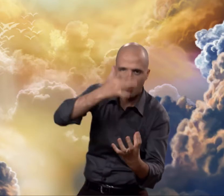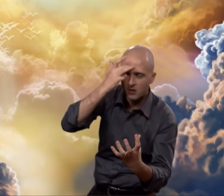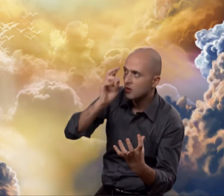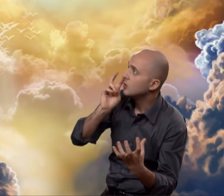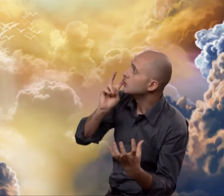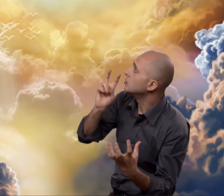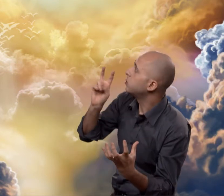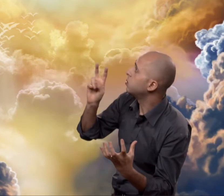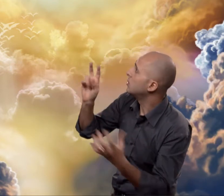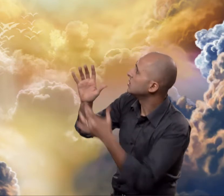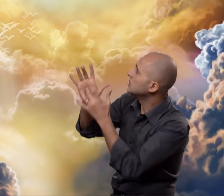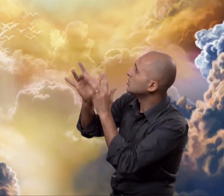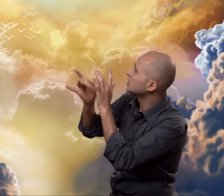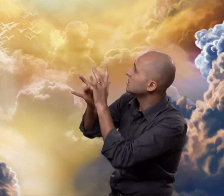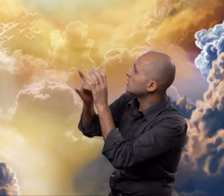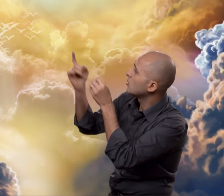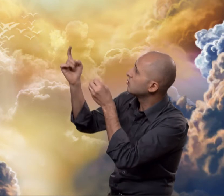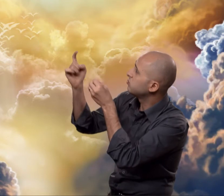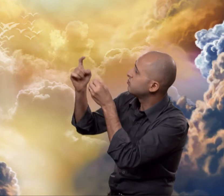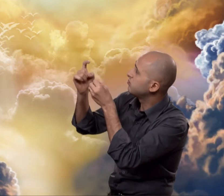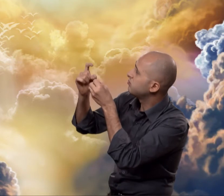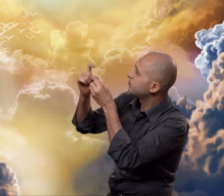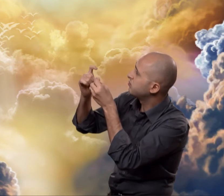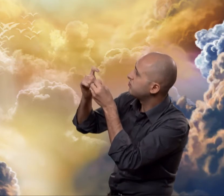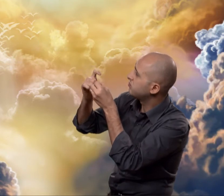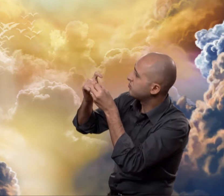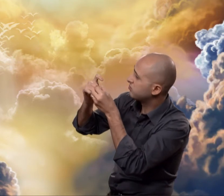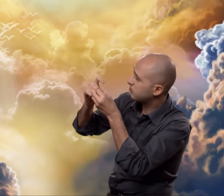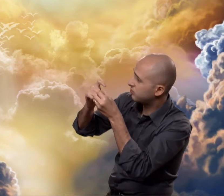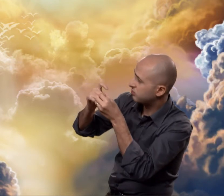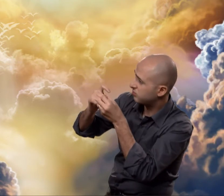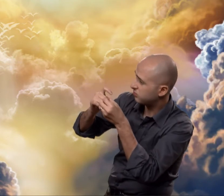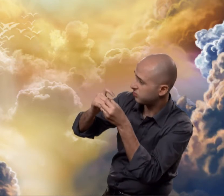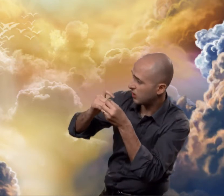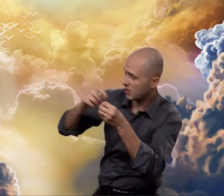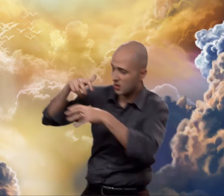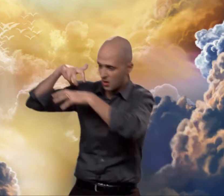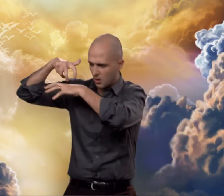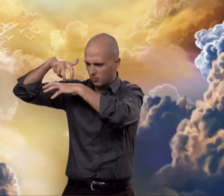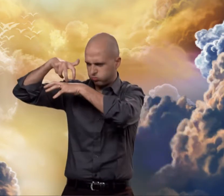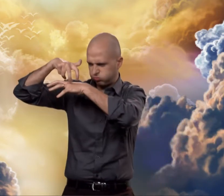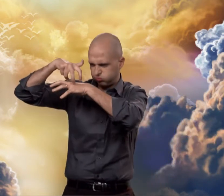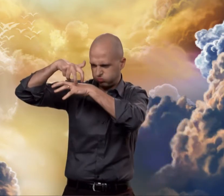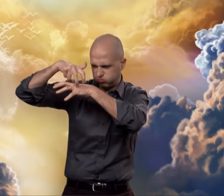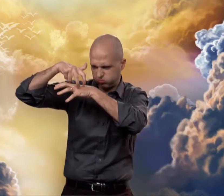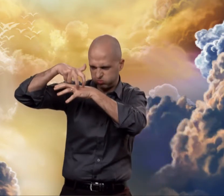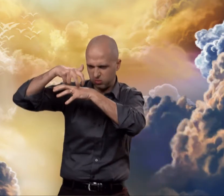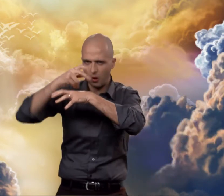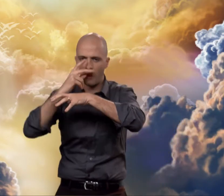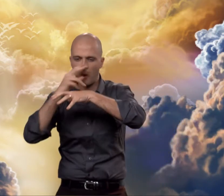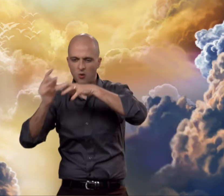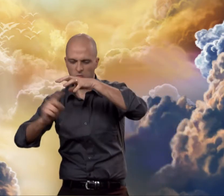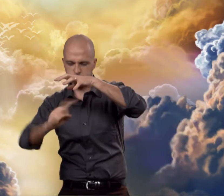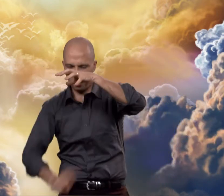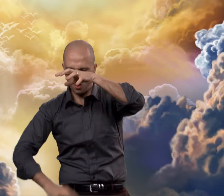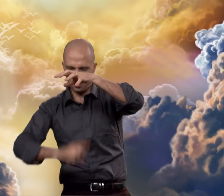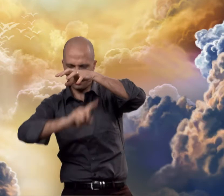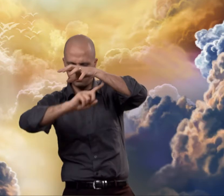deles. E quem poderá suportar? Cessou a zombaria. Os lábios mentirosos estão em silêncio.